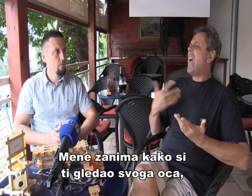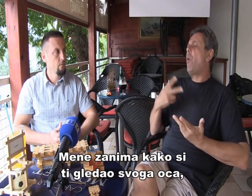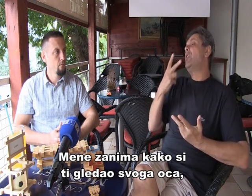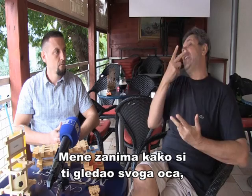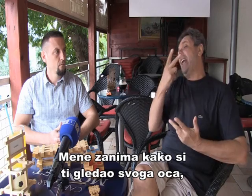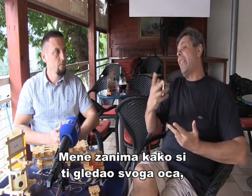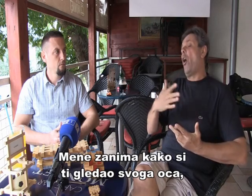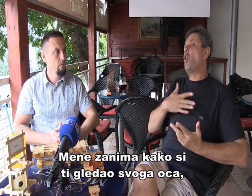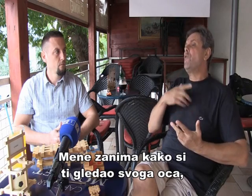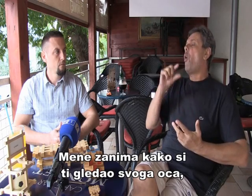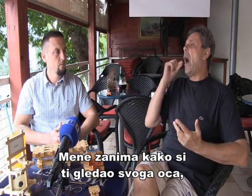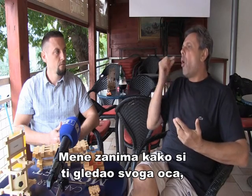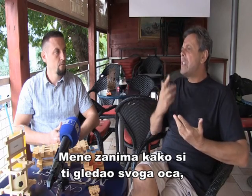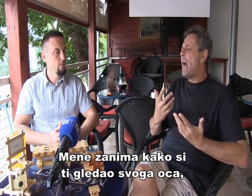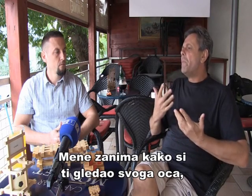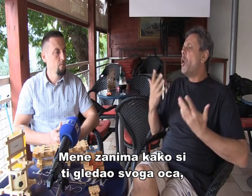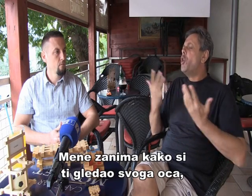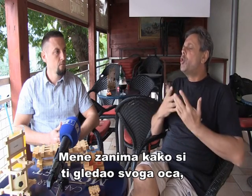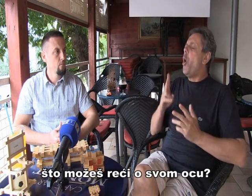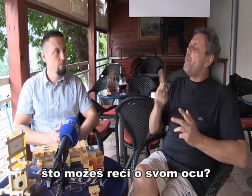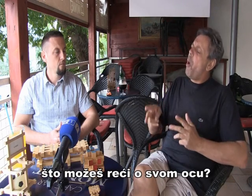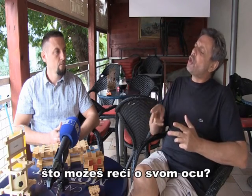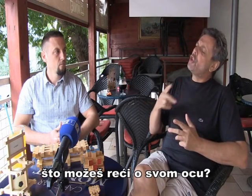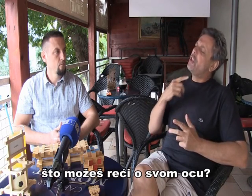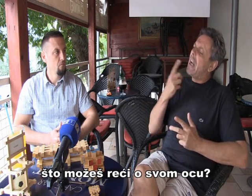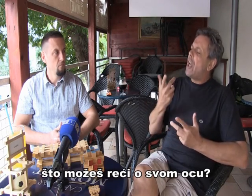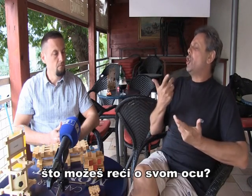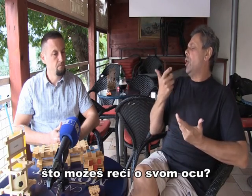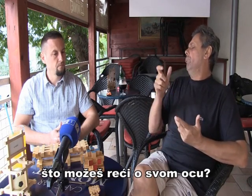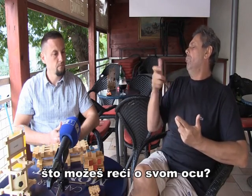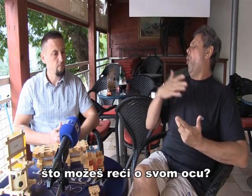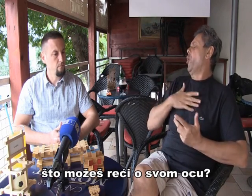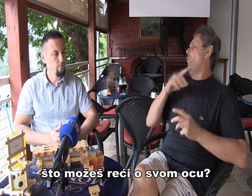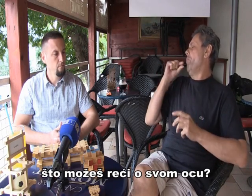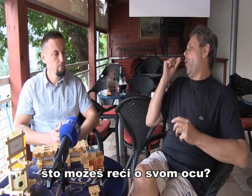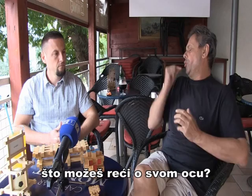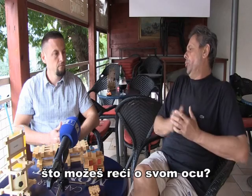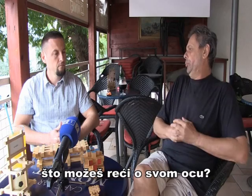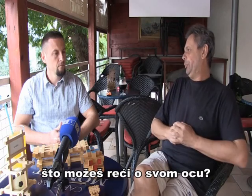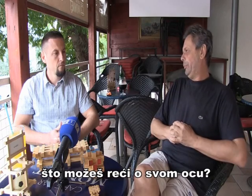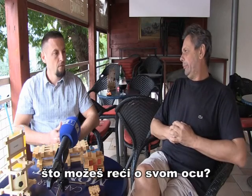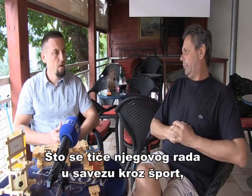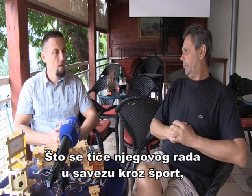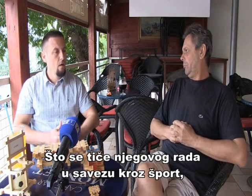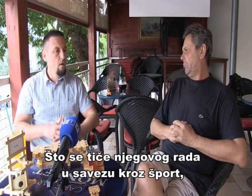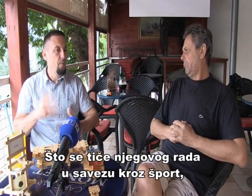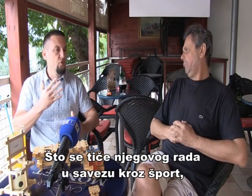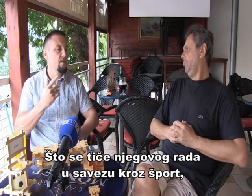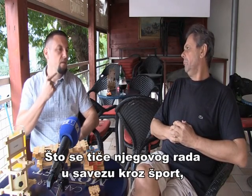kako si ti gledao svoga oca, što možeš reći o svom ocu? Pa što se